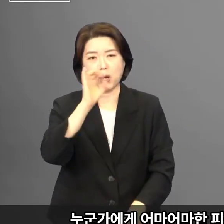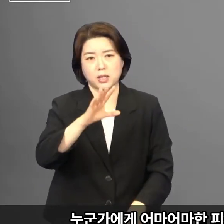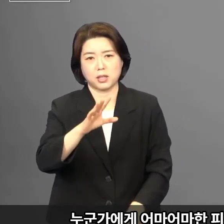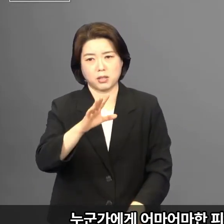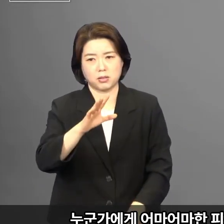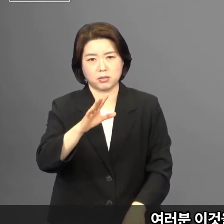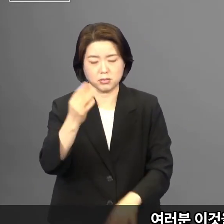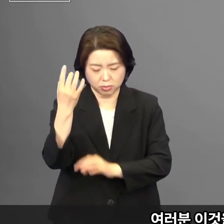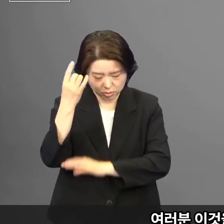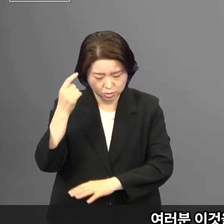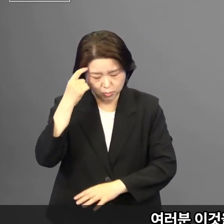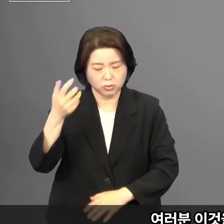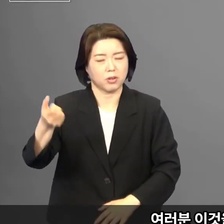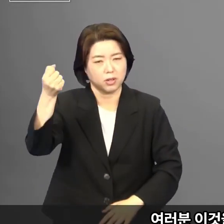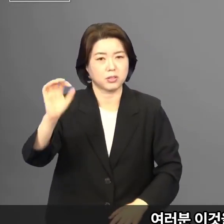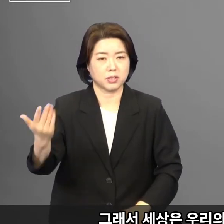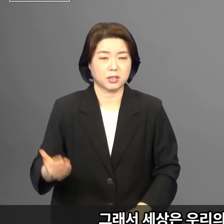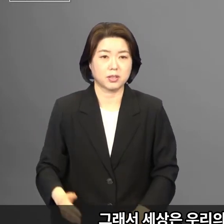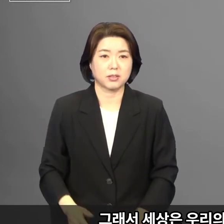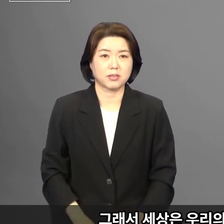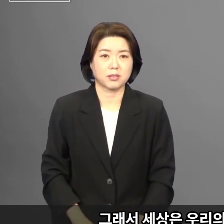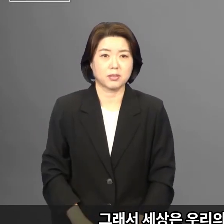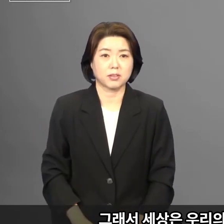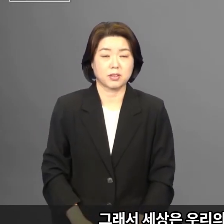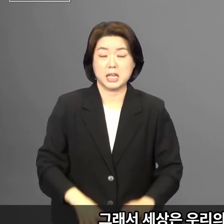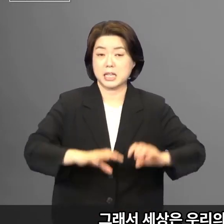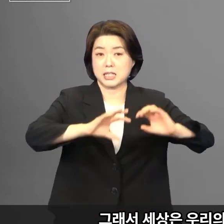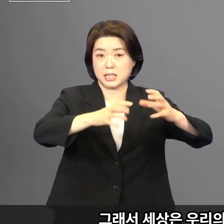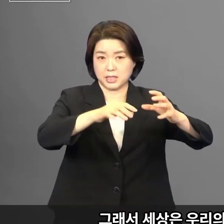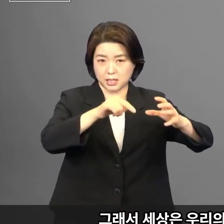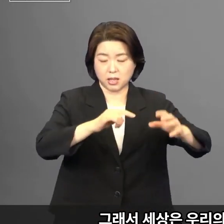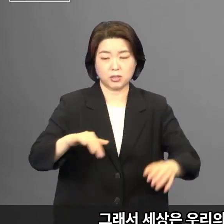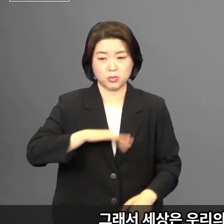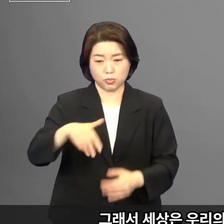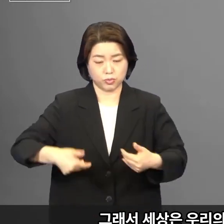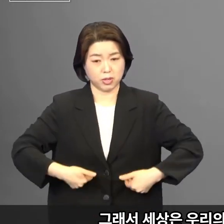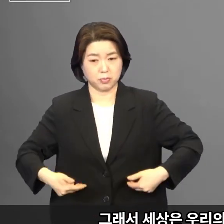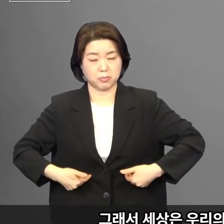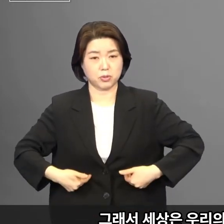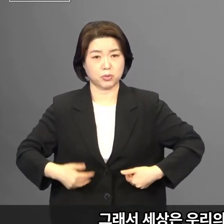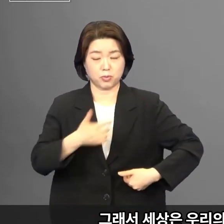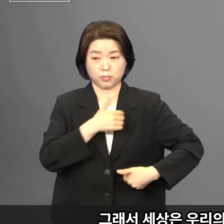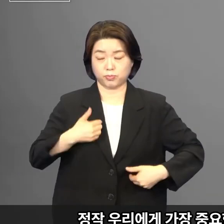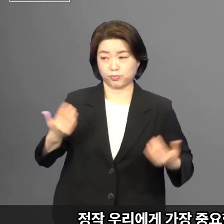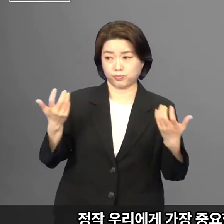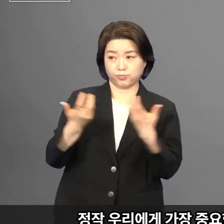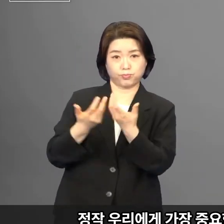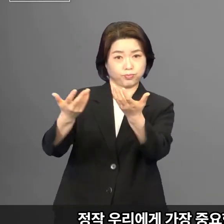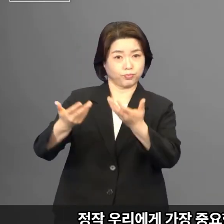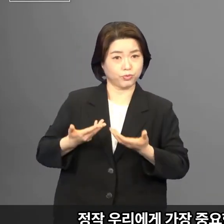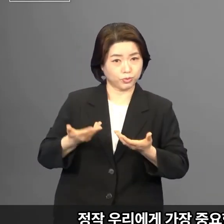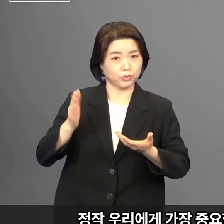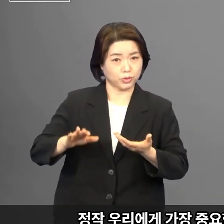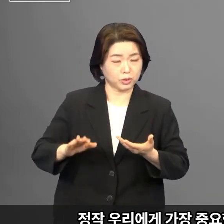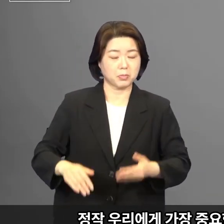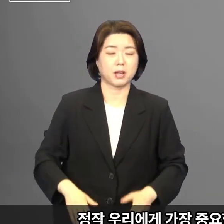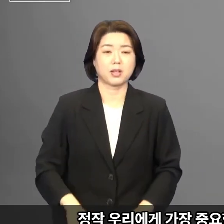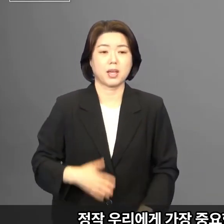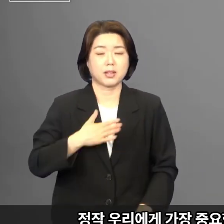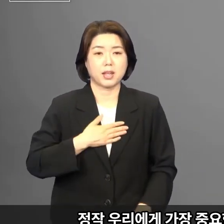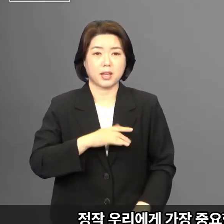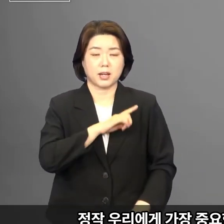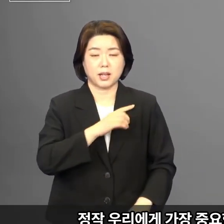된다고 하는 것, 여러분 이것을 기억해야 됩니다. 그래서 세상은 우리의 필요를 채워준다고 하면서 정작 우리에게